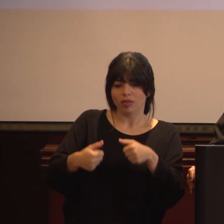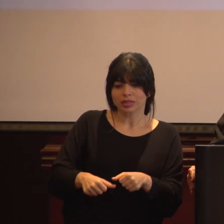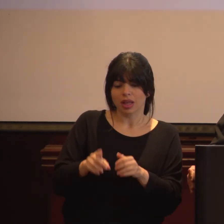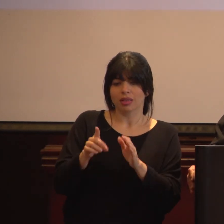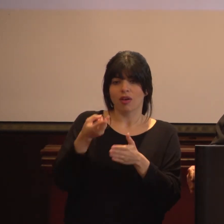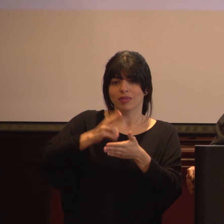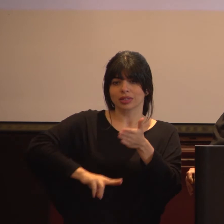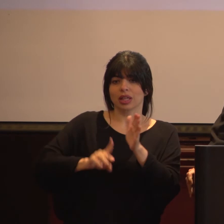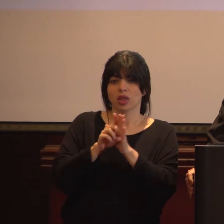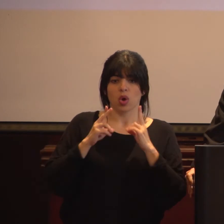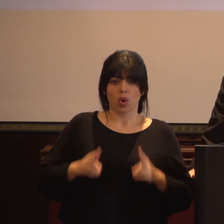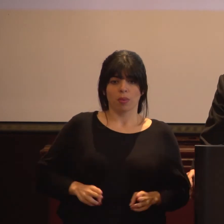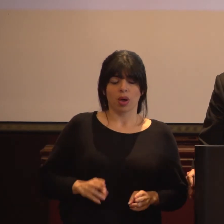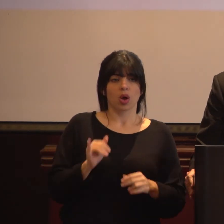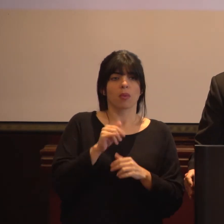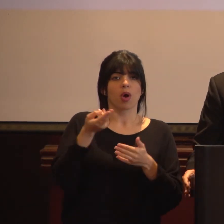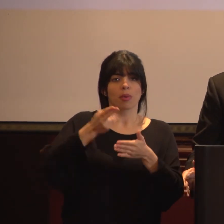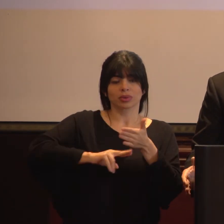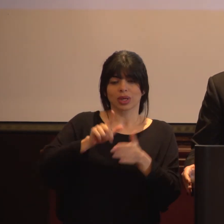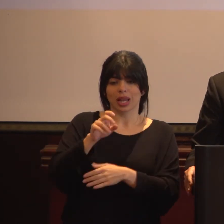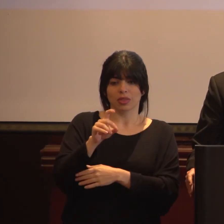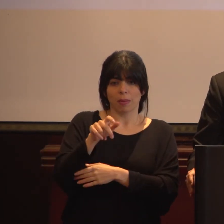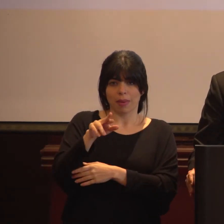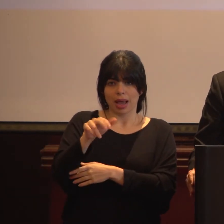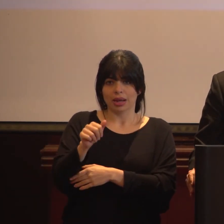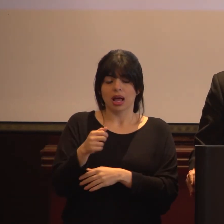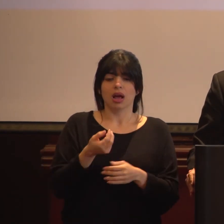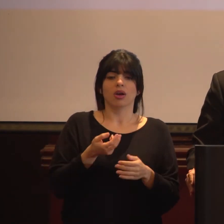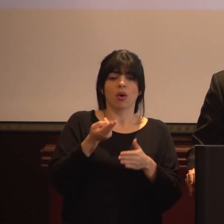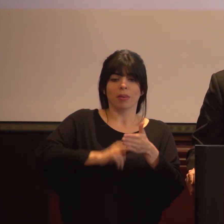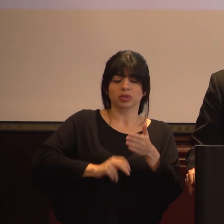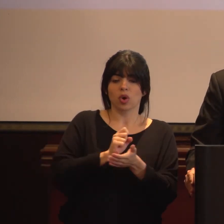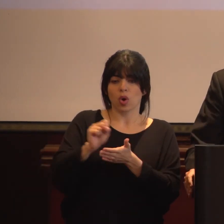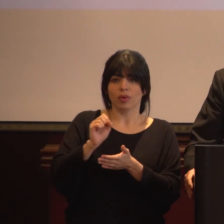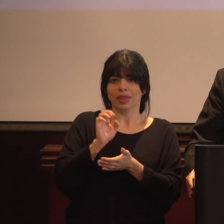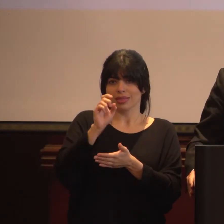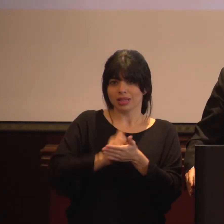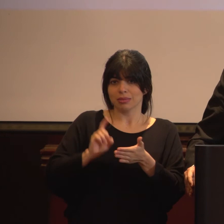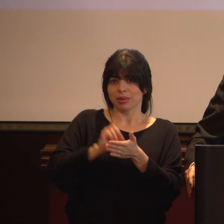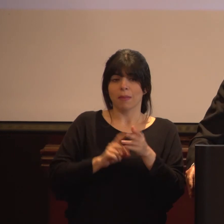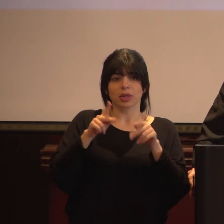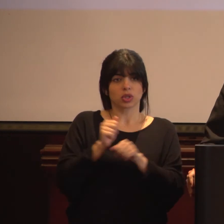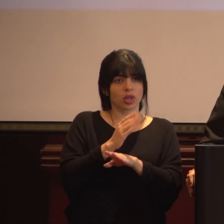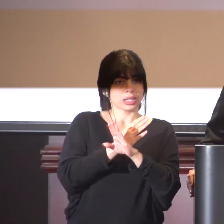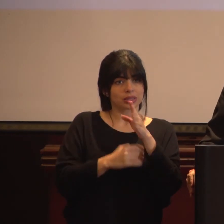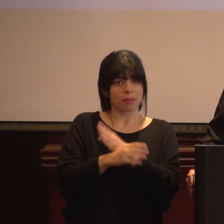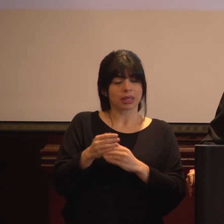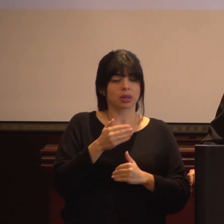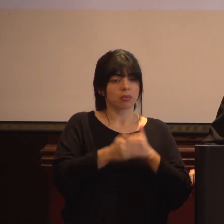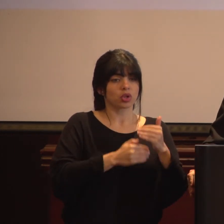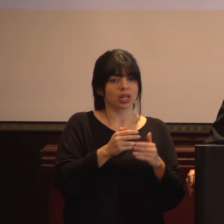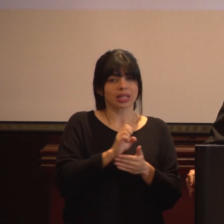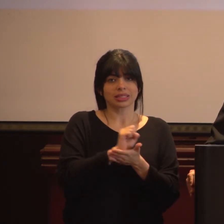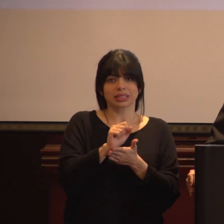Humanos como la convención Belén do pará la convención contra toda forma de discriminación contra las personas con discapacidad el protocolo San